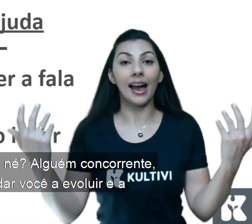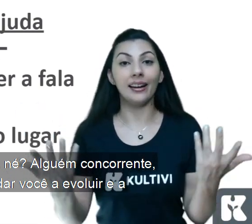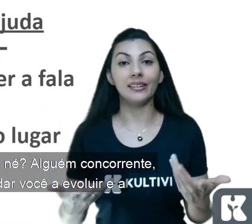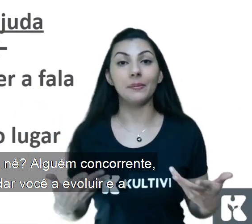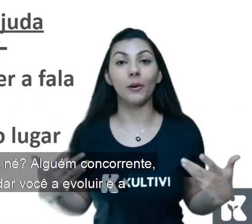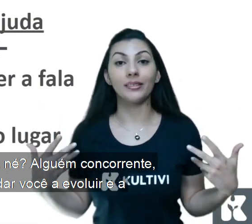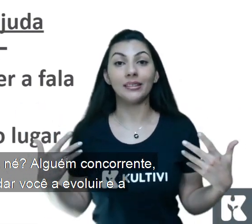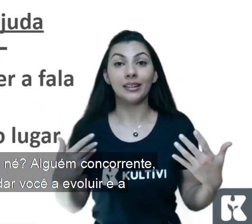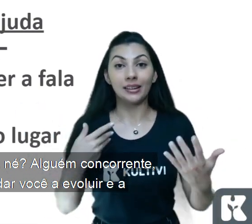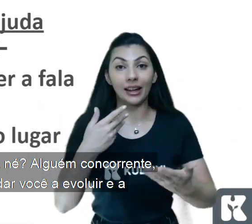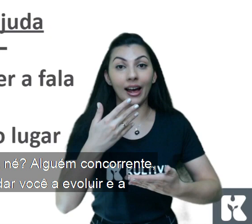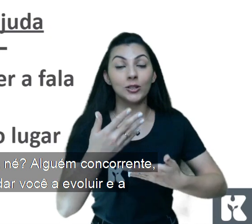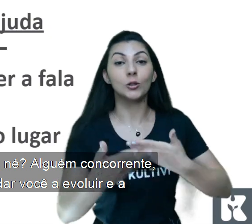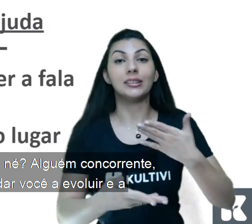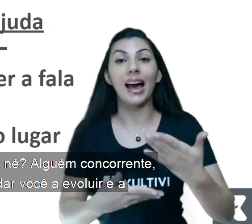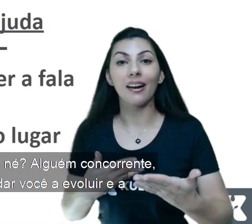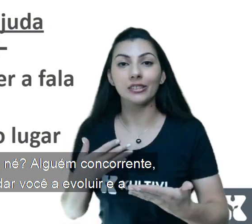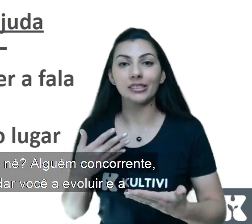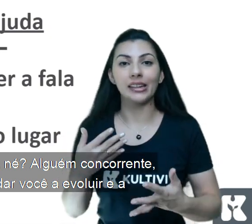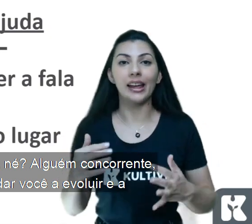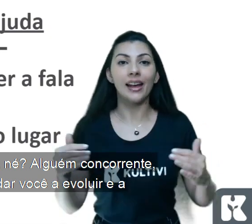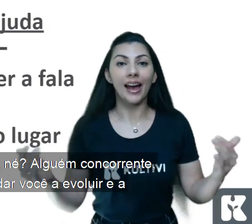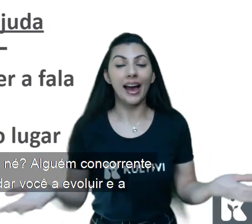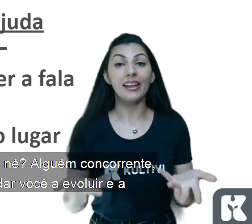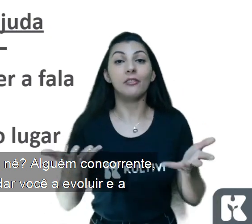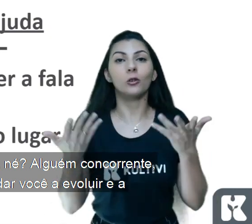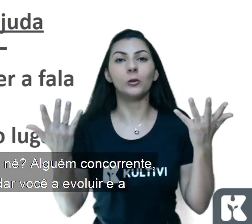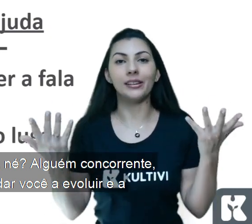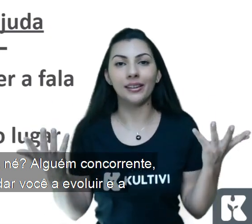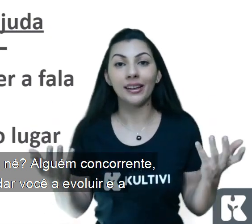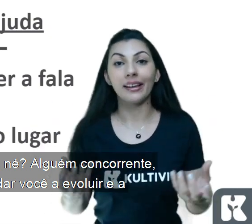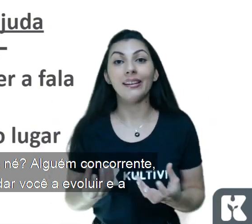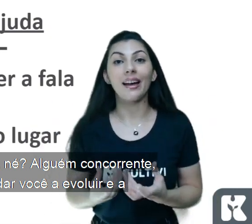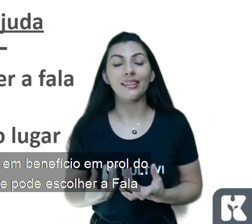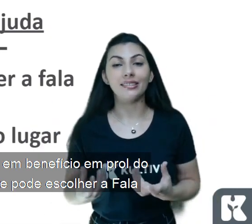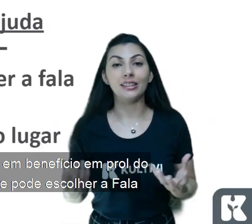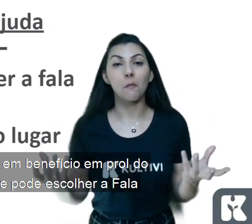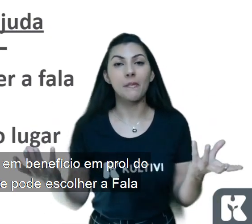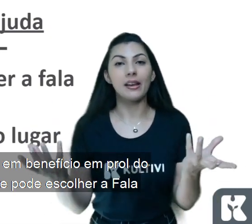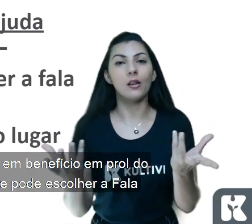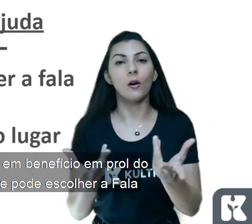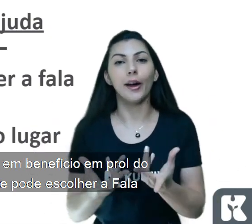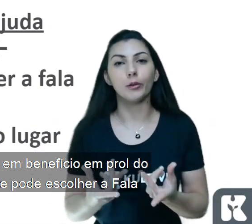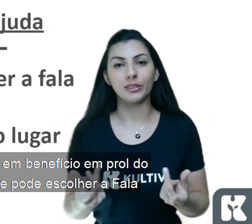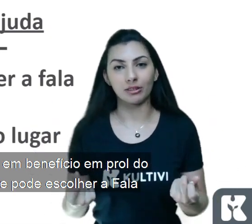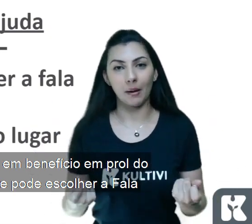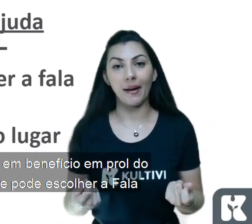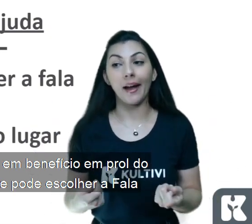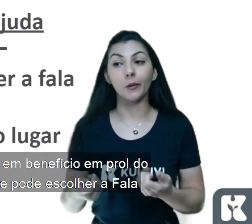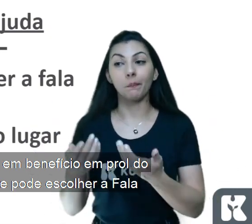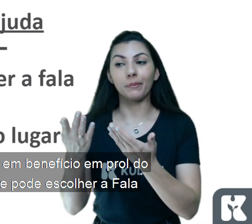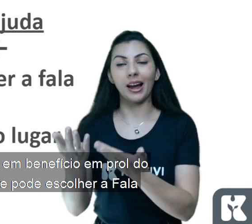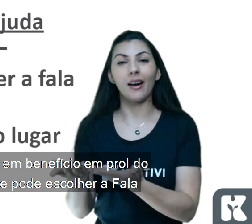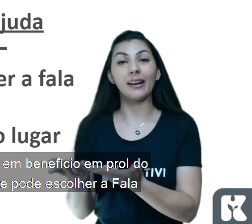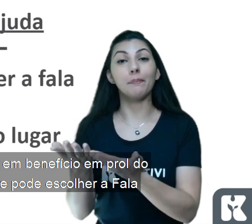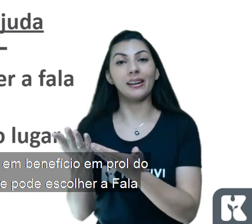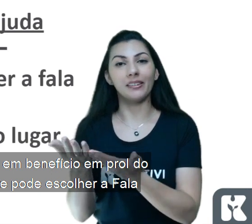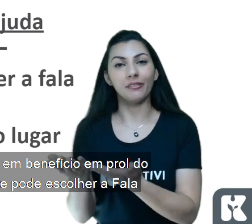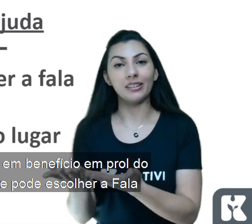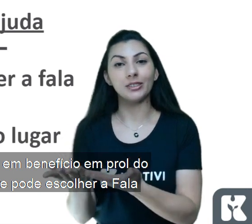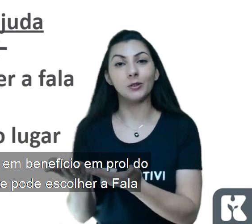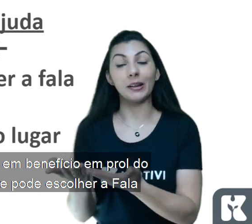está ali que pode ajudar você a evoluir e a trazer o melhor do seu trabalho